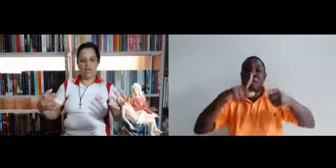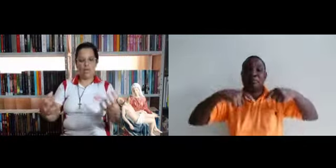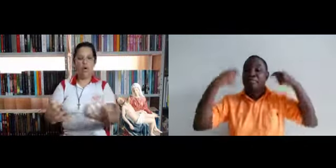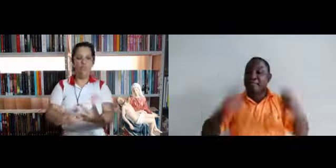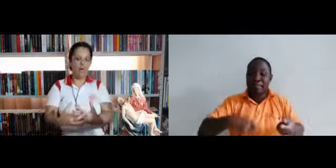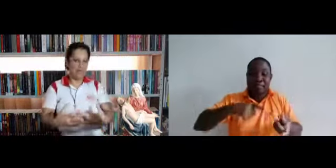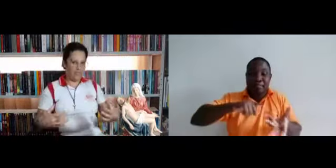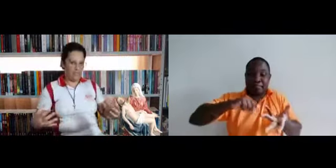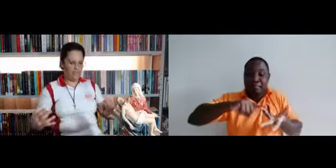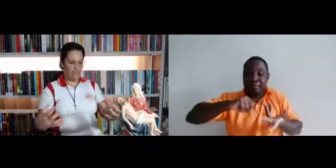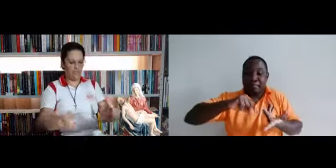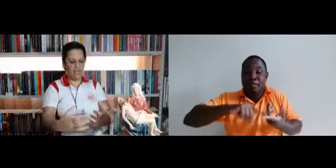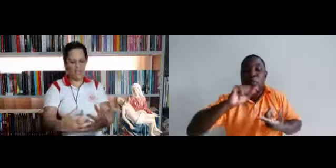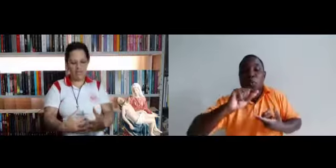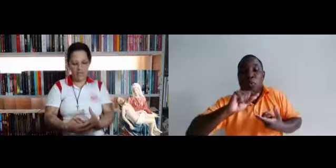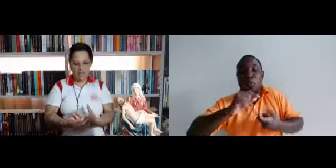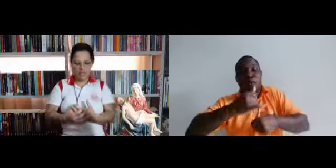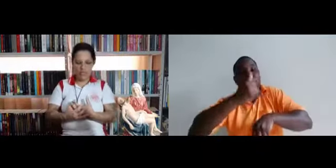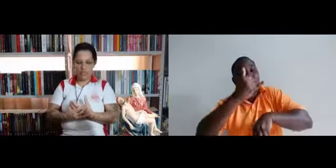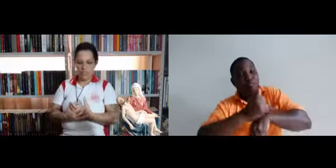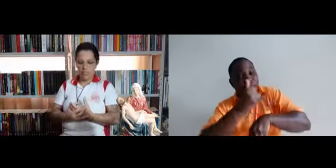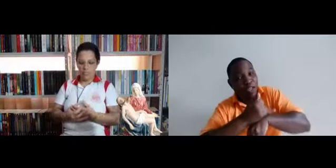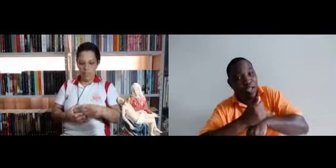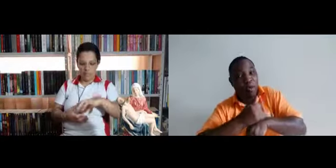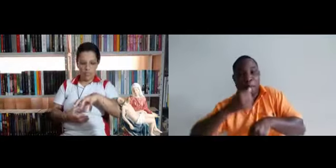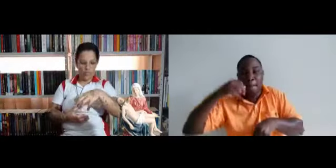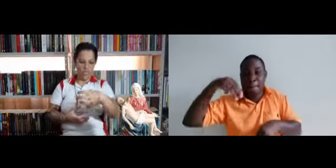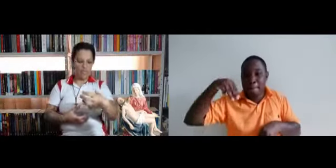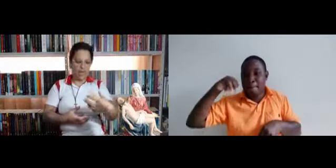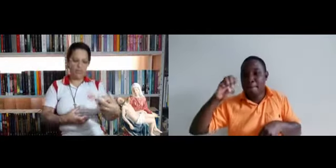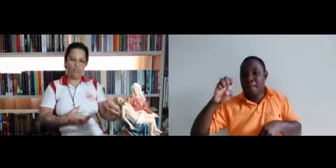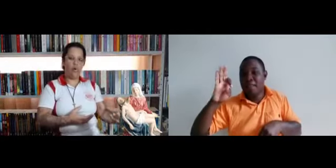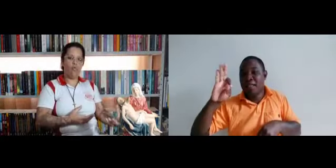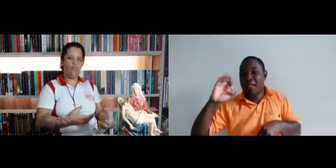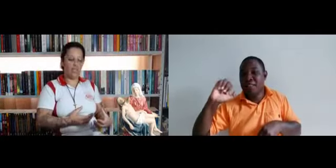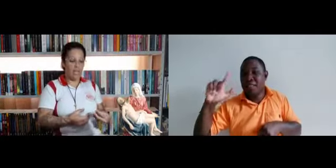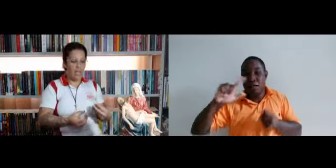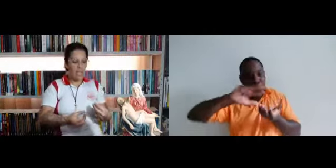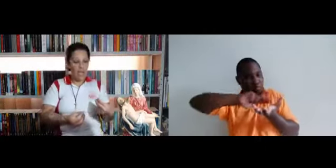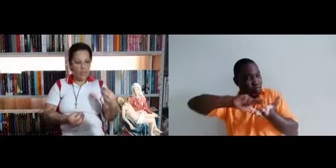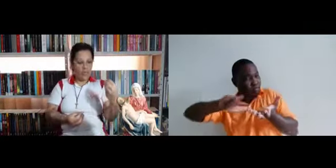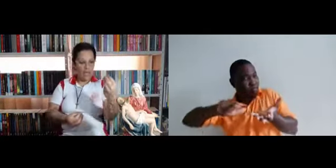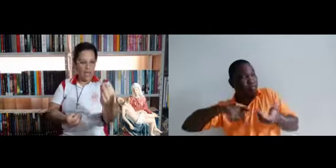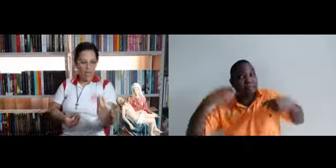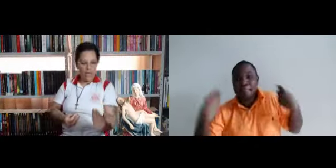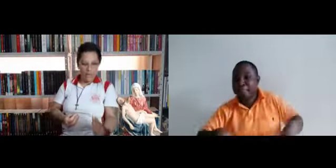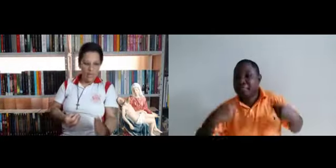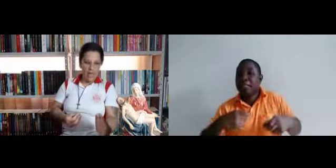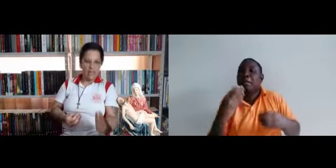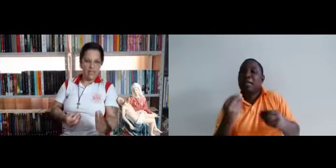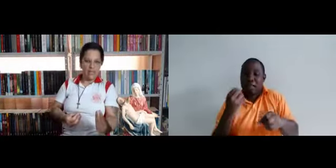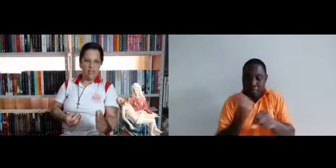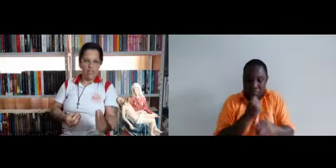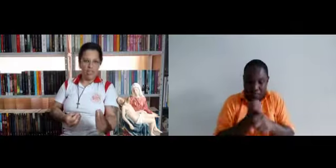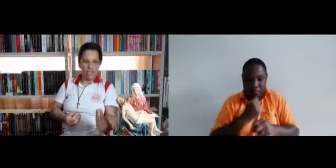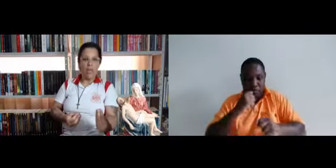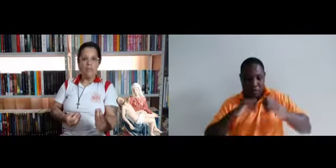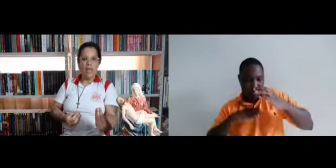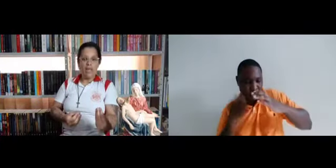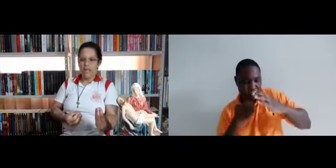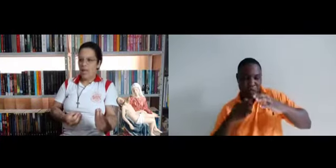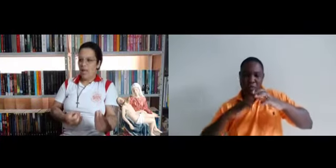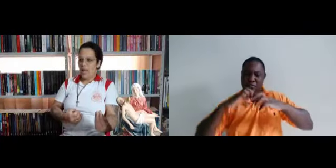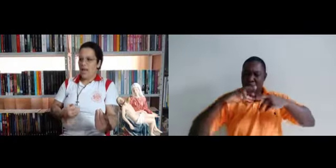que a Europa estava vivendo sob um grande barril de pólvora, né? Porque a corrida imperialista se